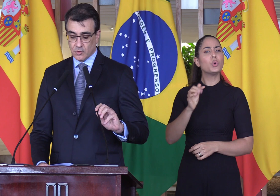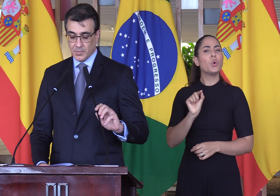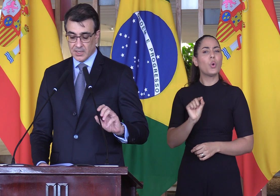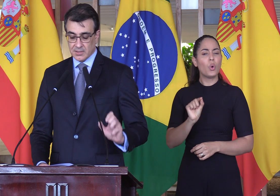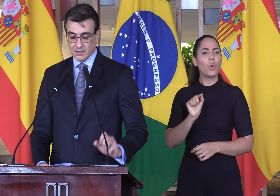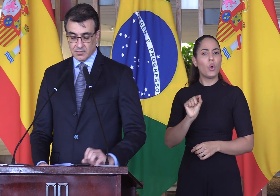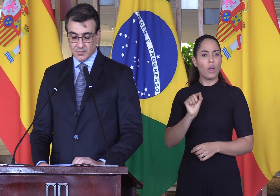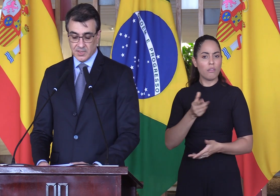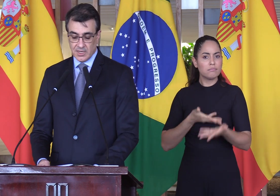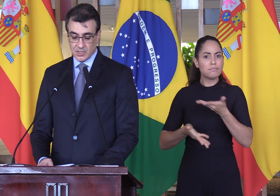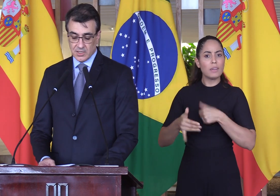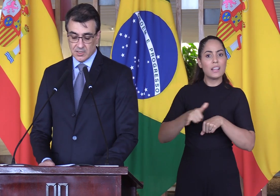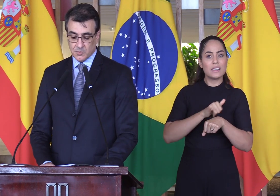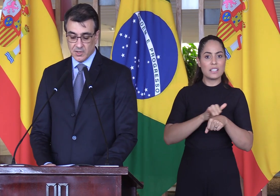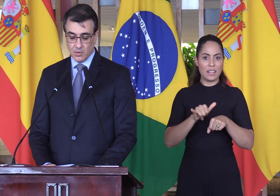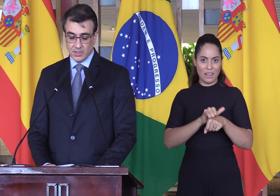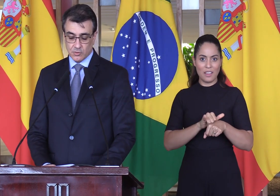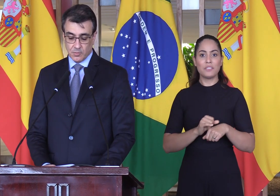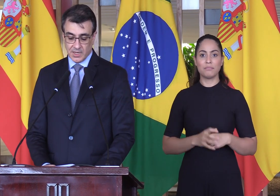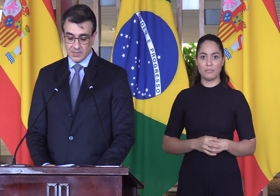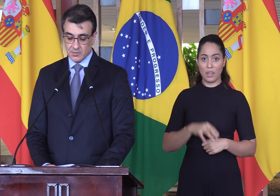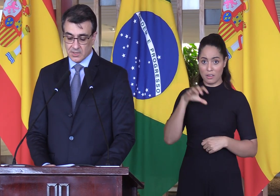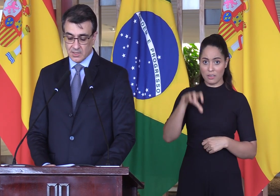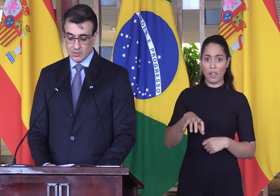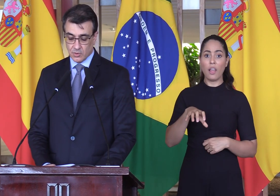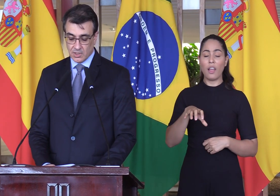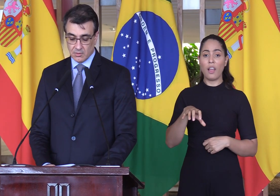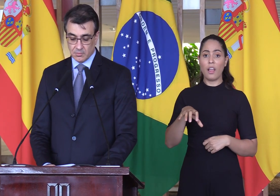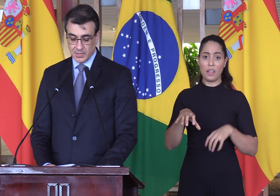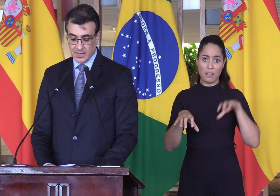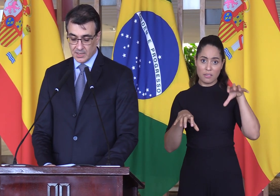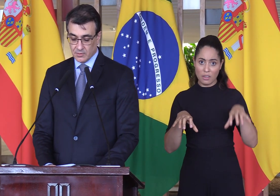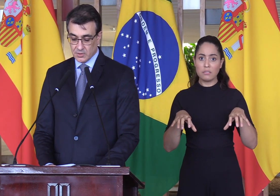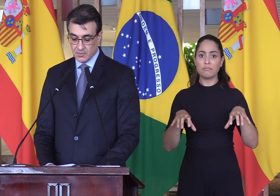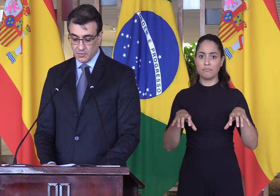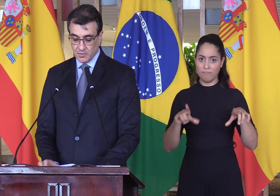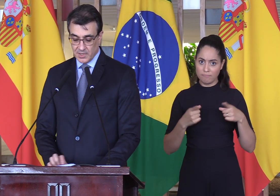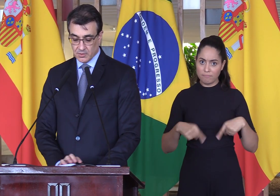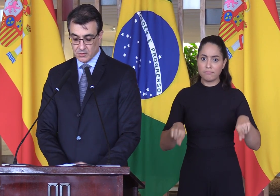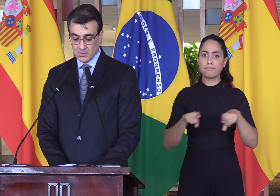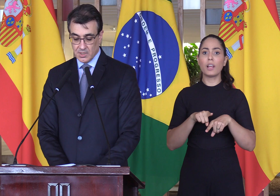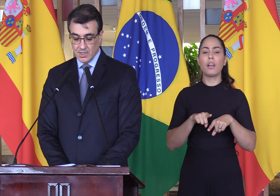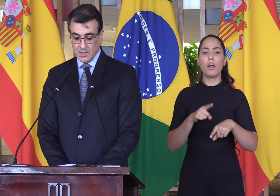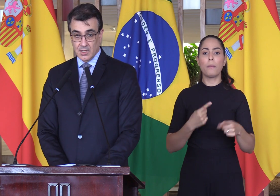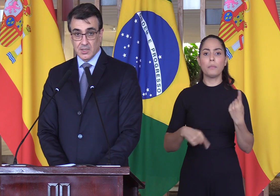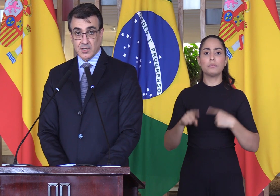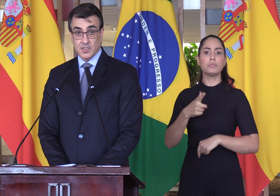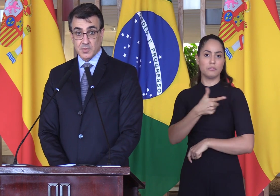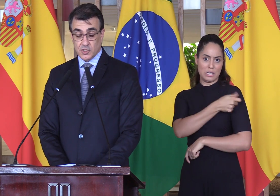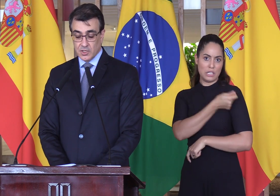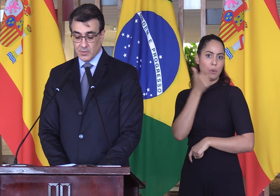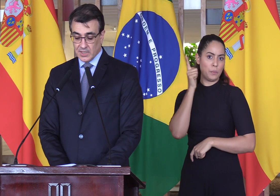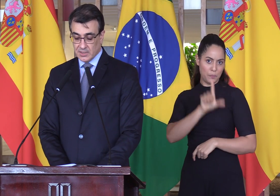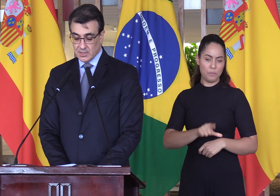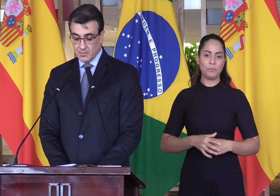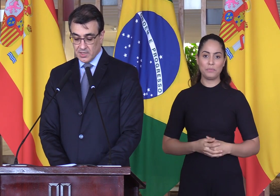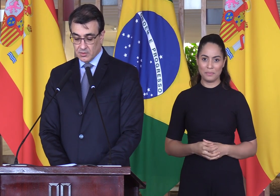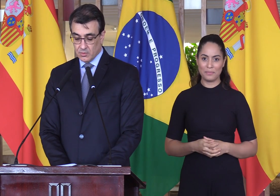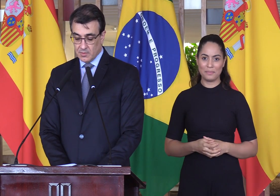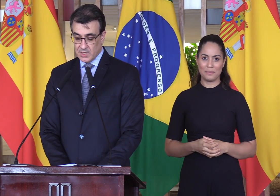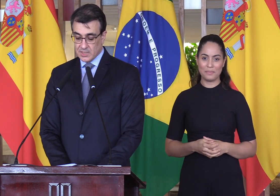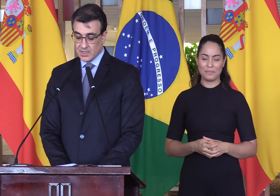Brasileira de Cooperação e a Agência Espanhola de Cooperação Internacional, para o Desenvolvimento. Transmiti o